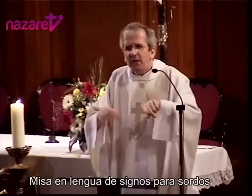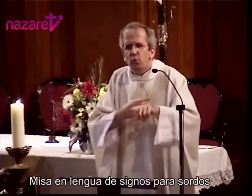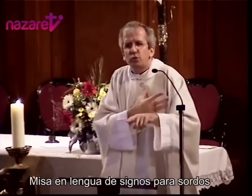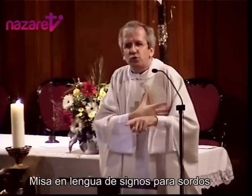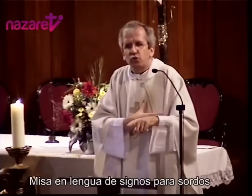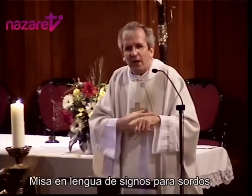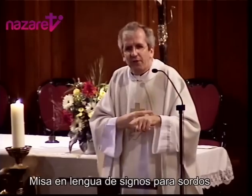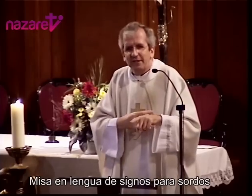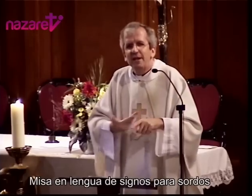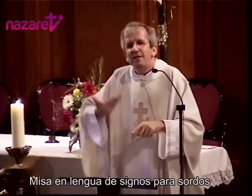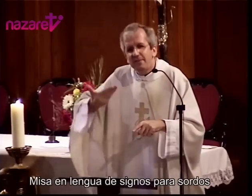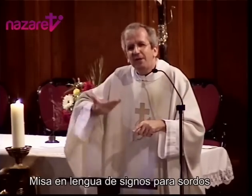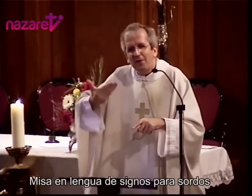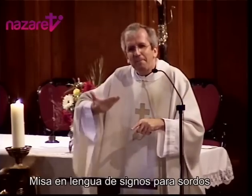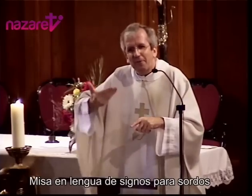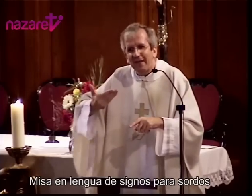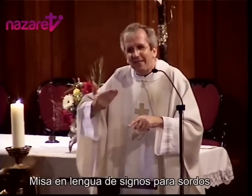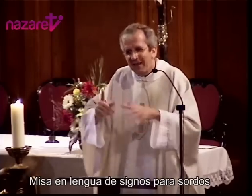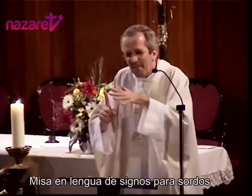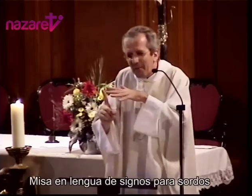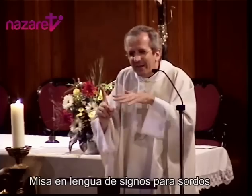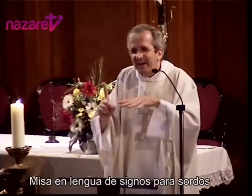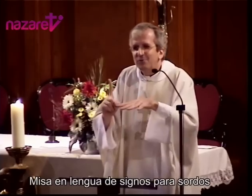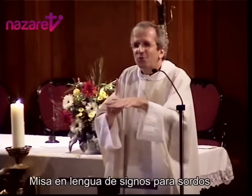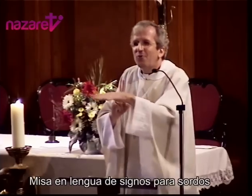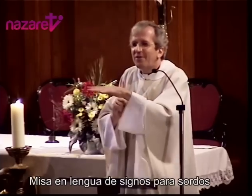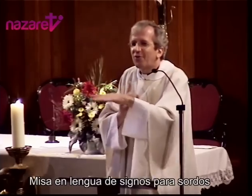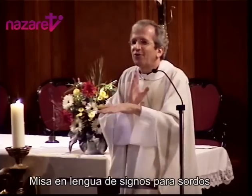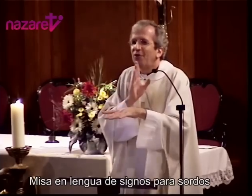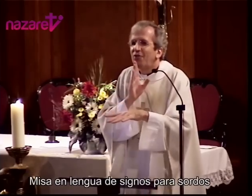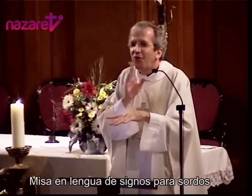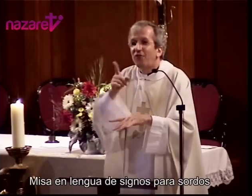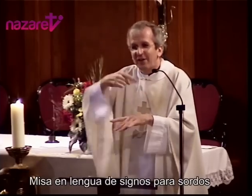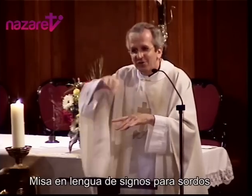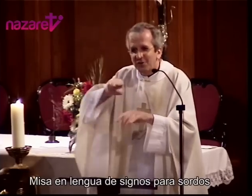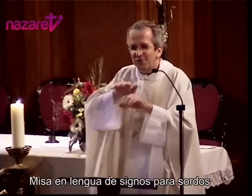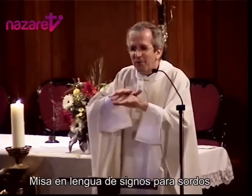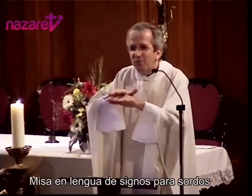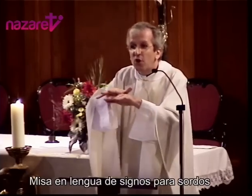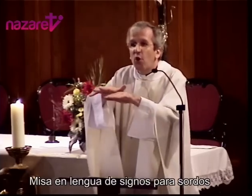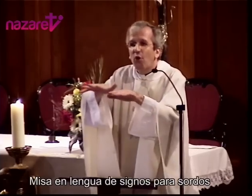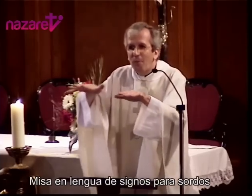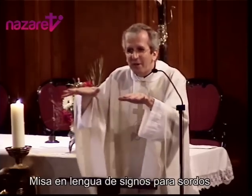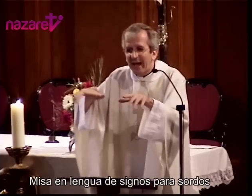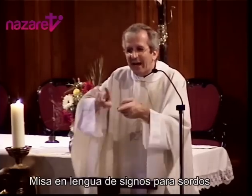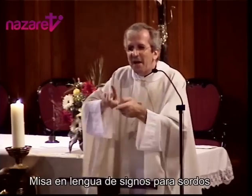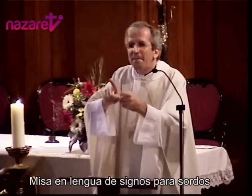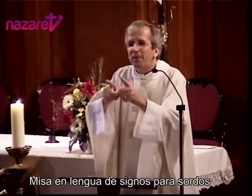nuestros corazones tienen una importancia porque tenemos un entorno donde nosotros podemos comunicar, podemos